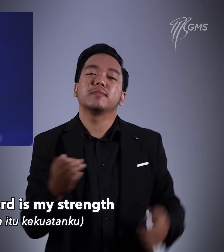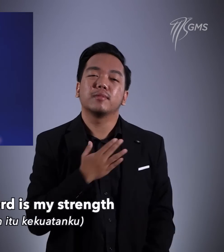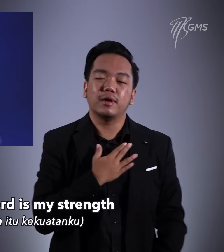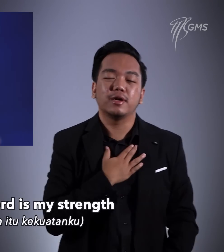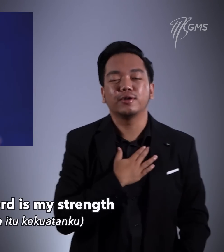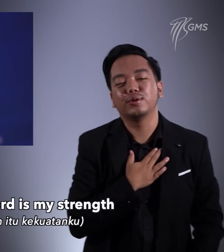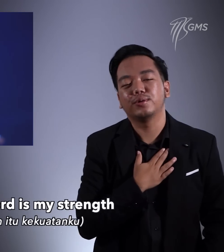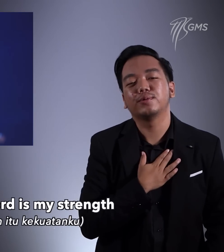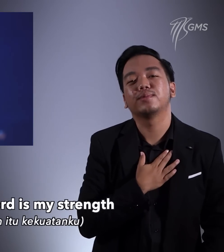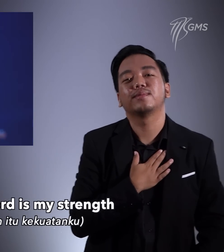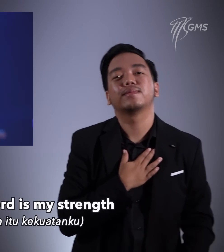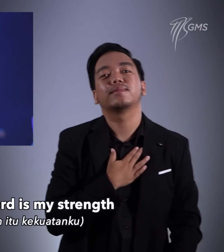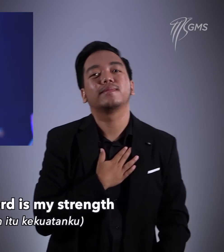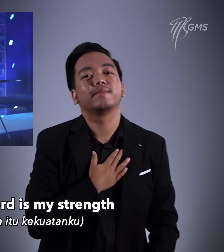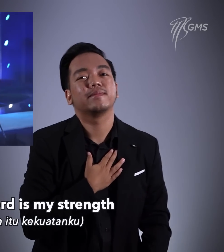is my